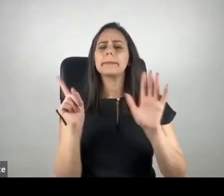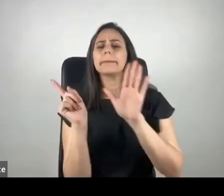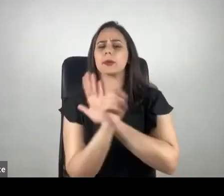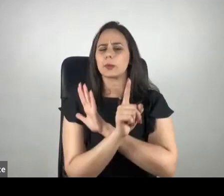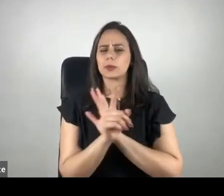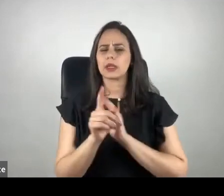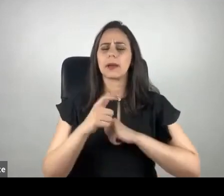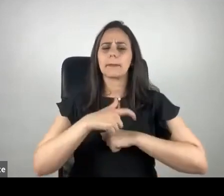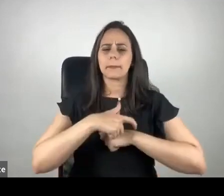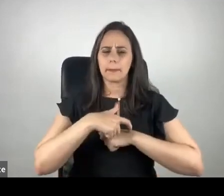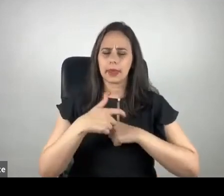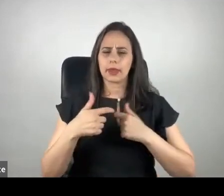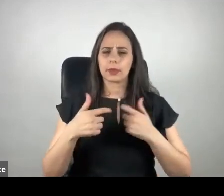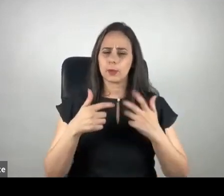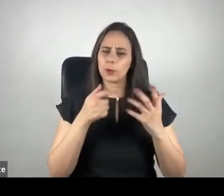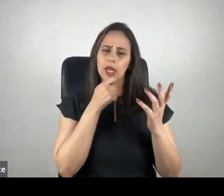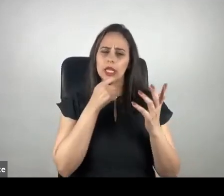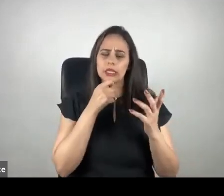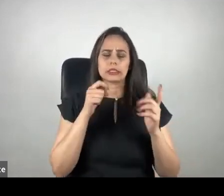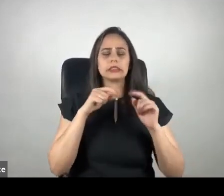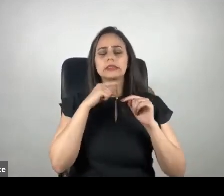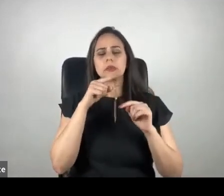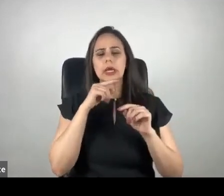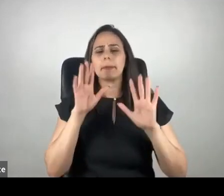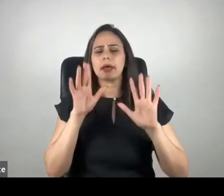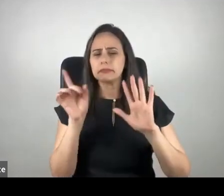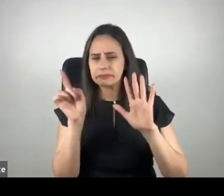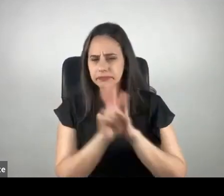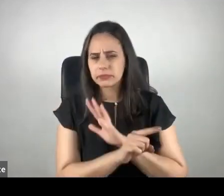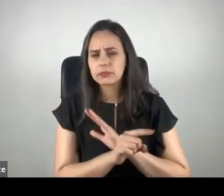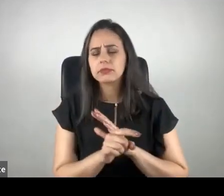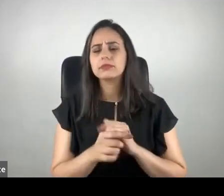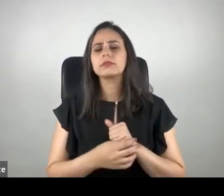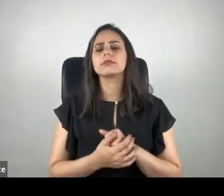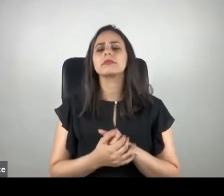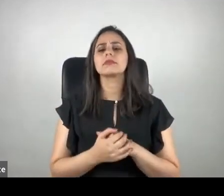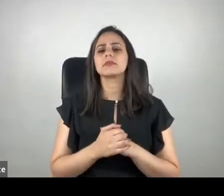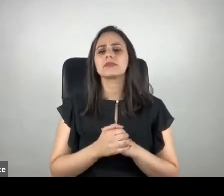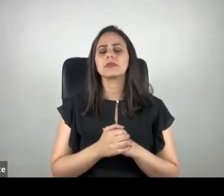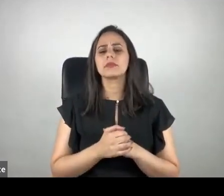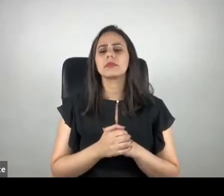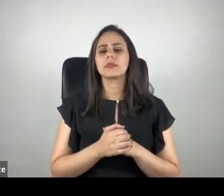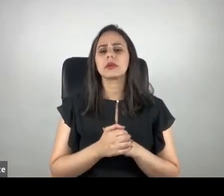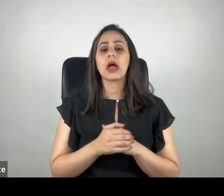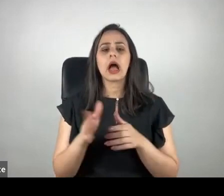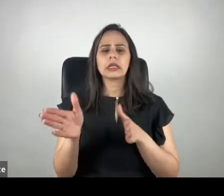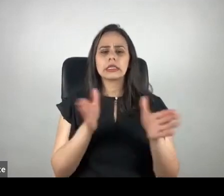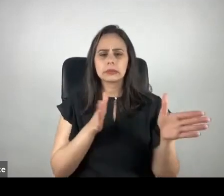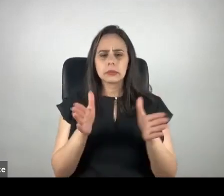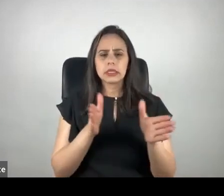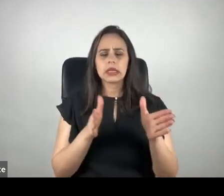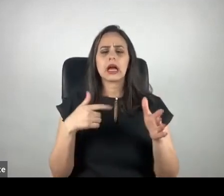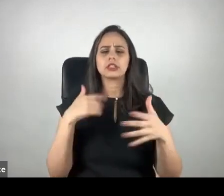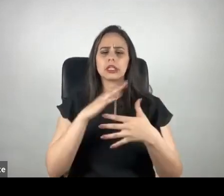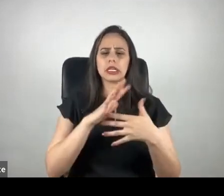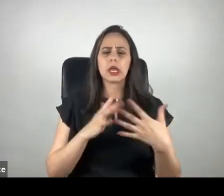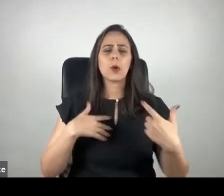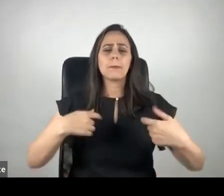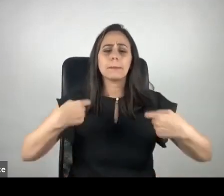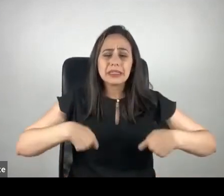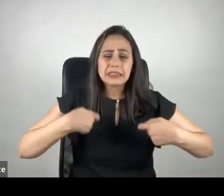por enquanto, ainda não é possível. Mas onde realmente eu preciso ter acessibilidade em Libras, onde